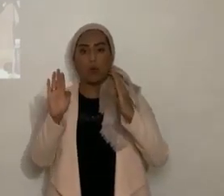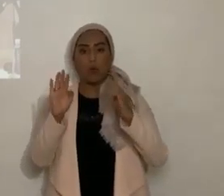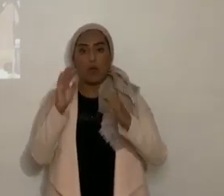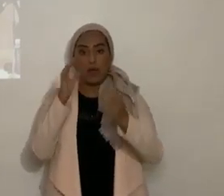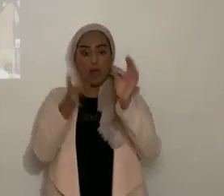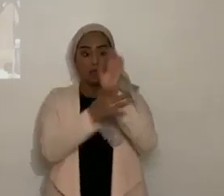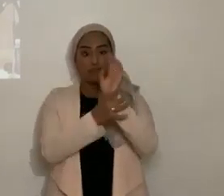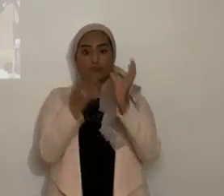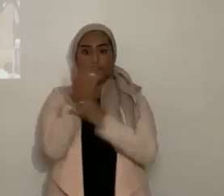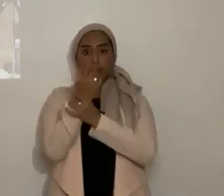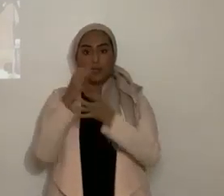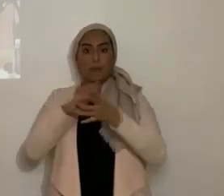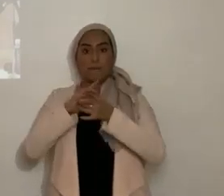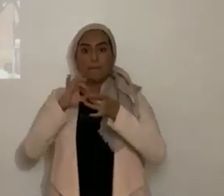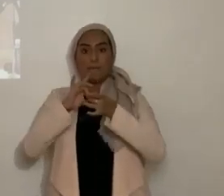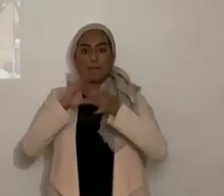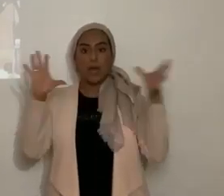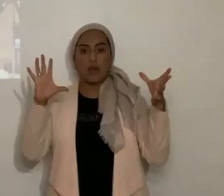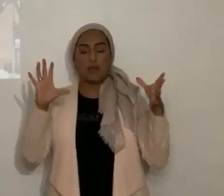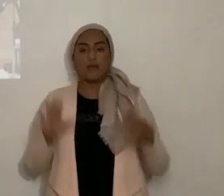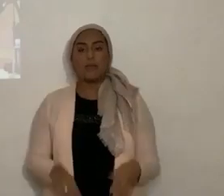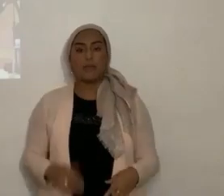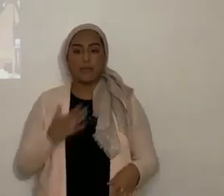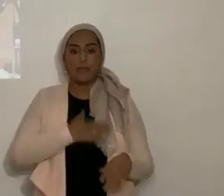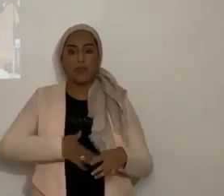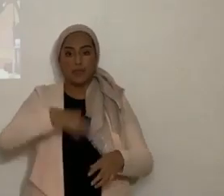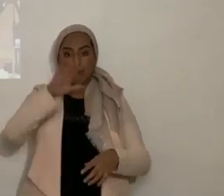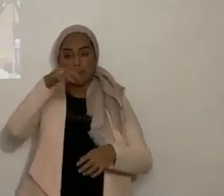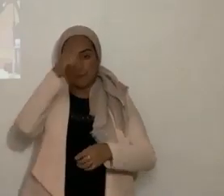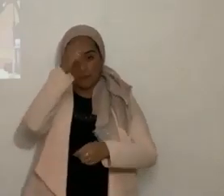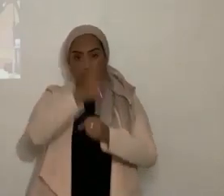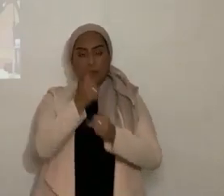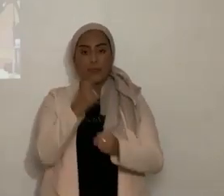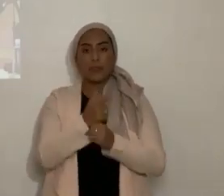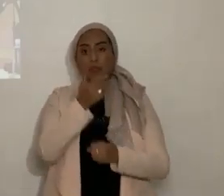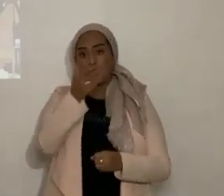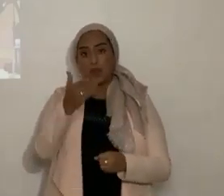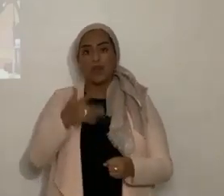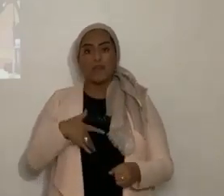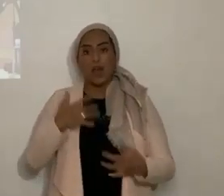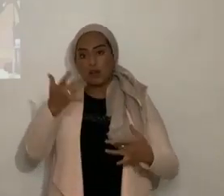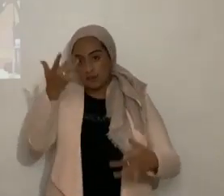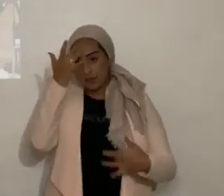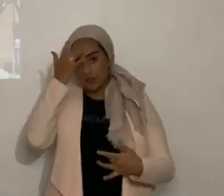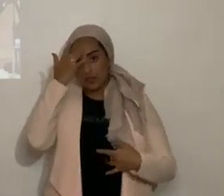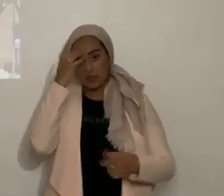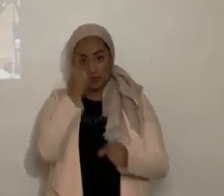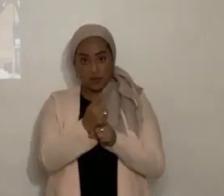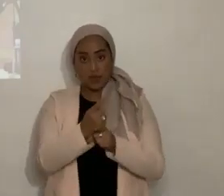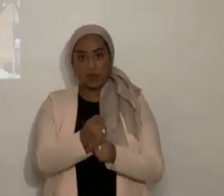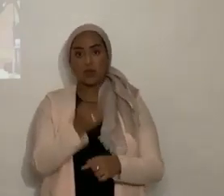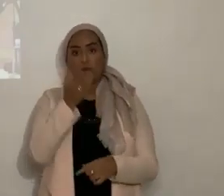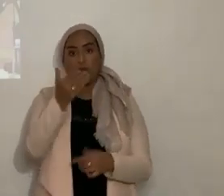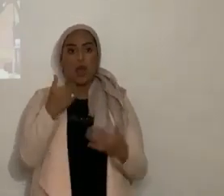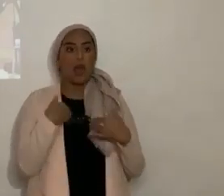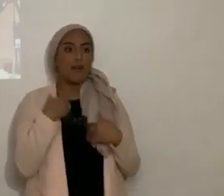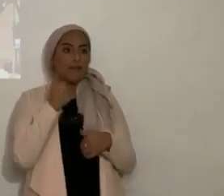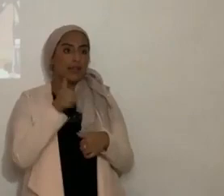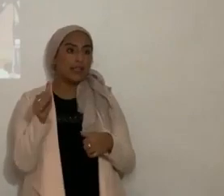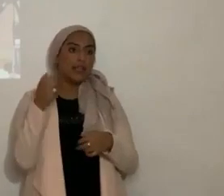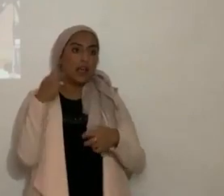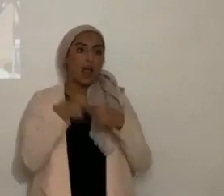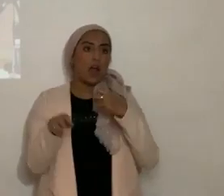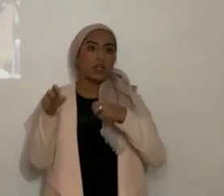soltaron. Amado hermano, hermana, ajot, estás enfermito. estás pasando una